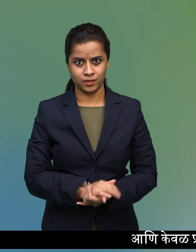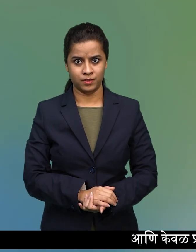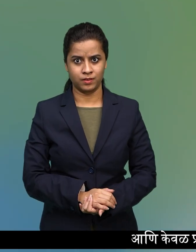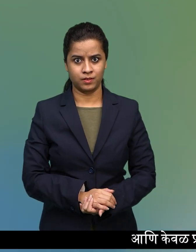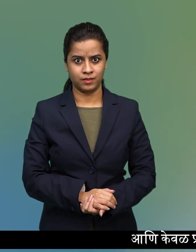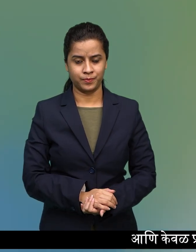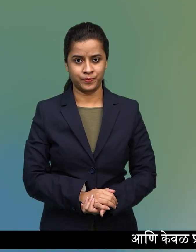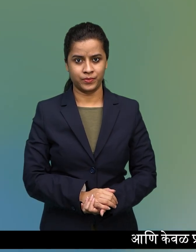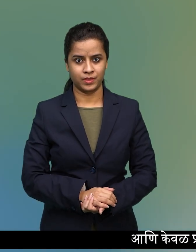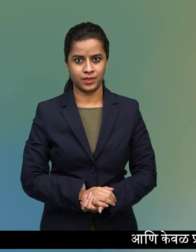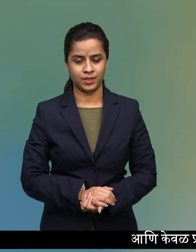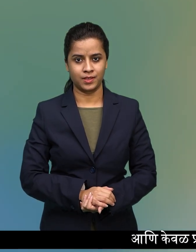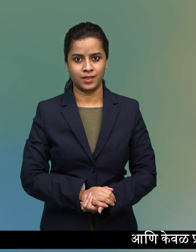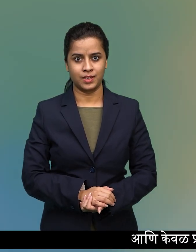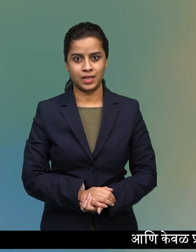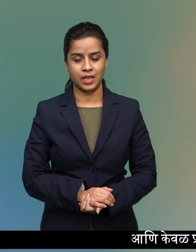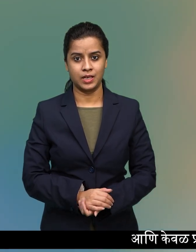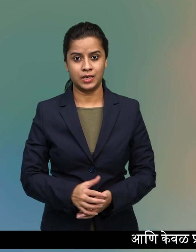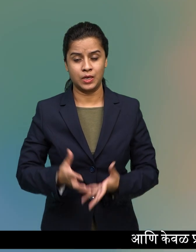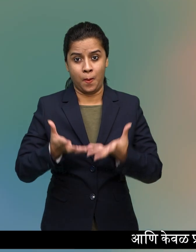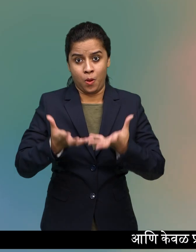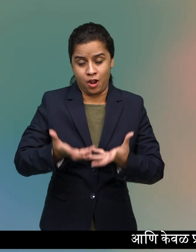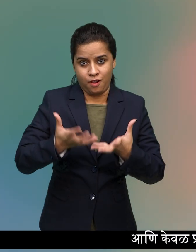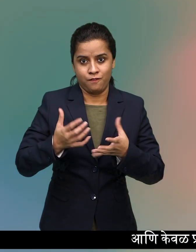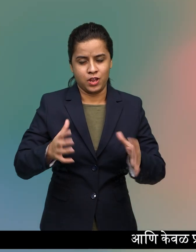आणि केवळ प्रसरण व ऑस्मोसिसद्वारे पदार्थ